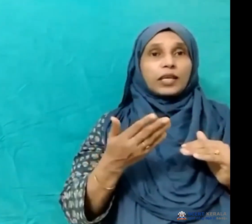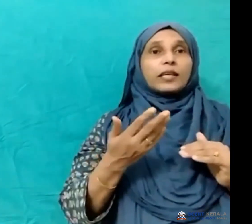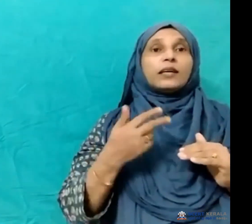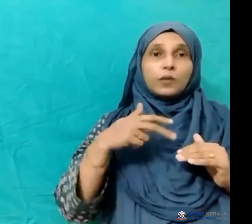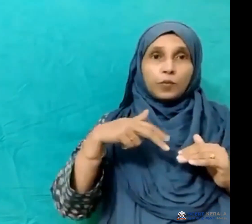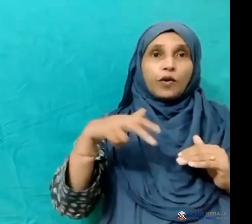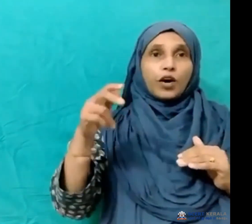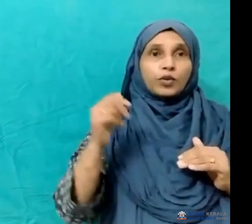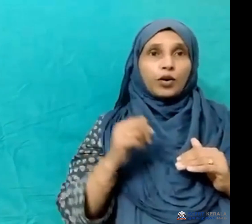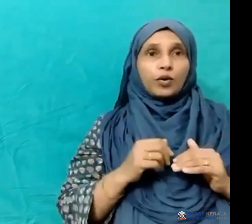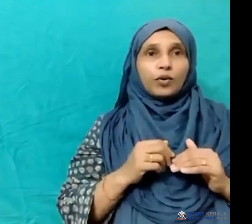പുറത്തേക്ക് പോകാറുണ്ടോ?